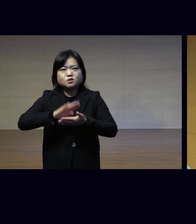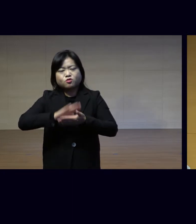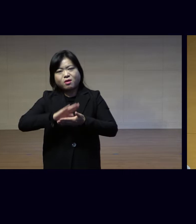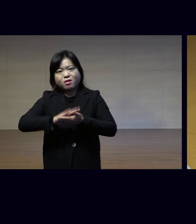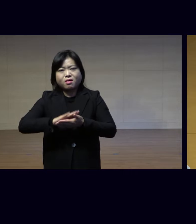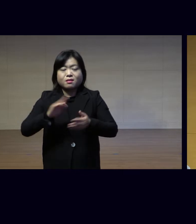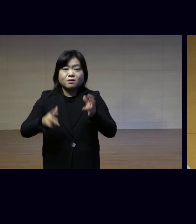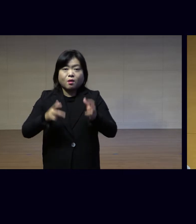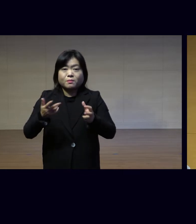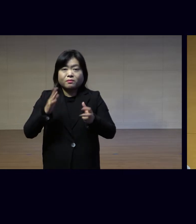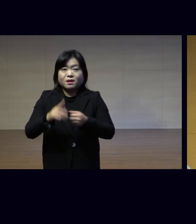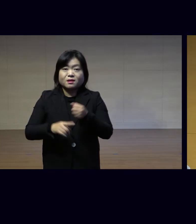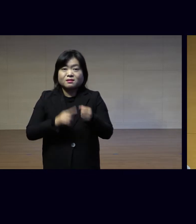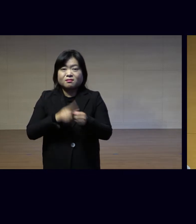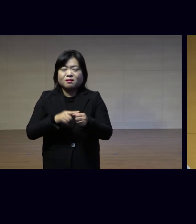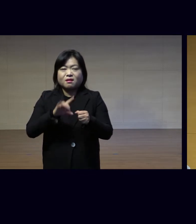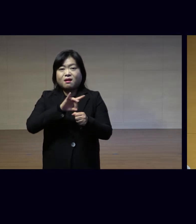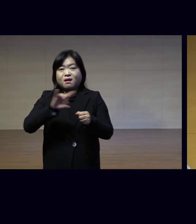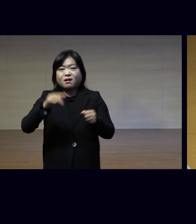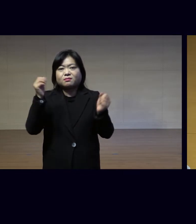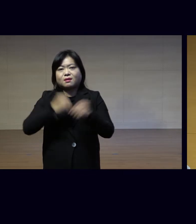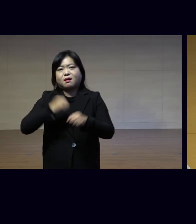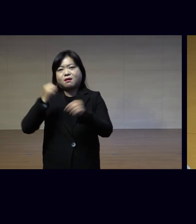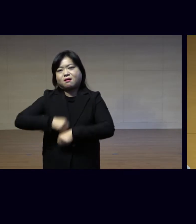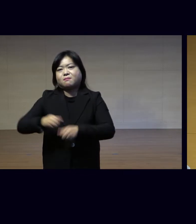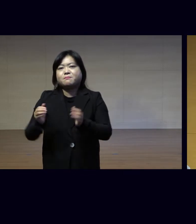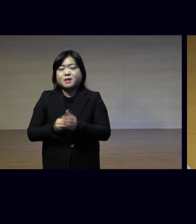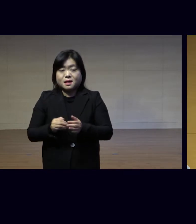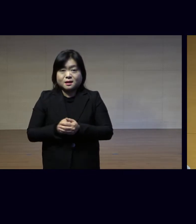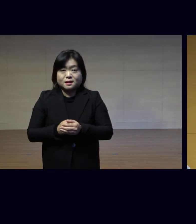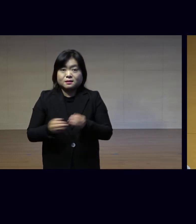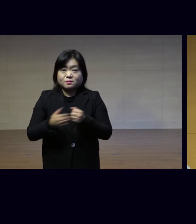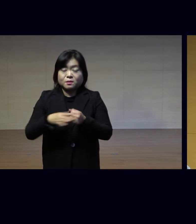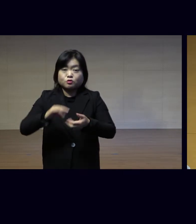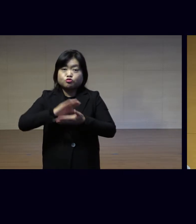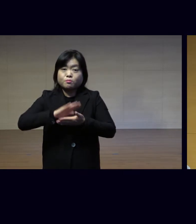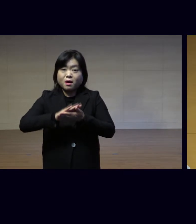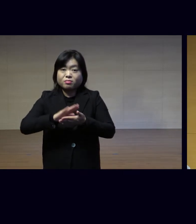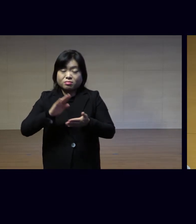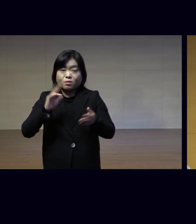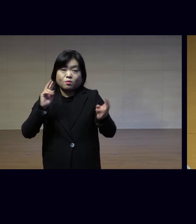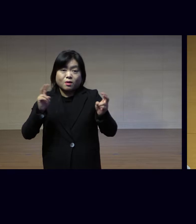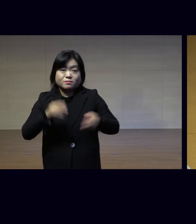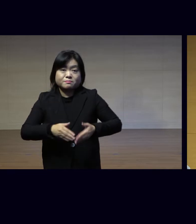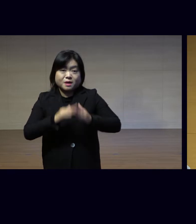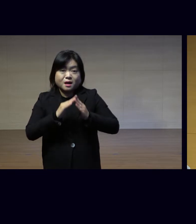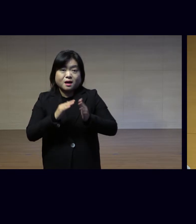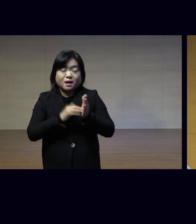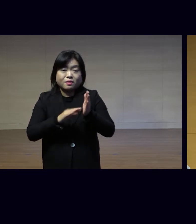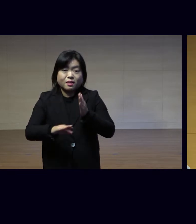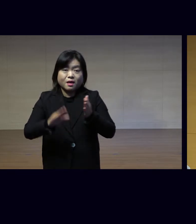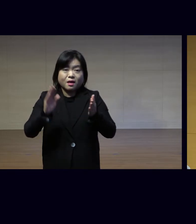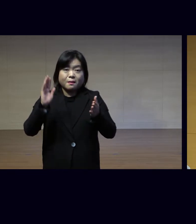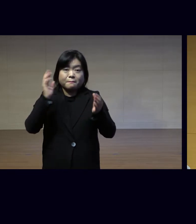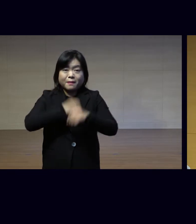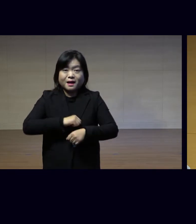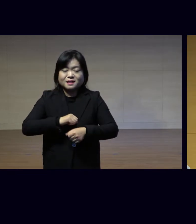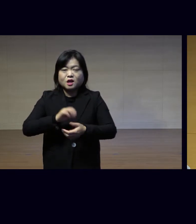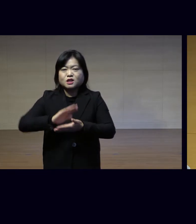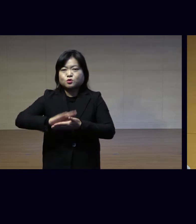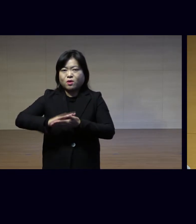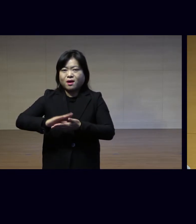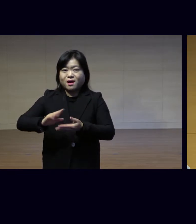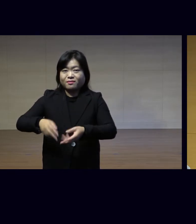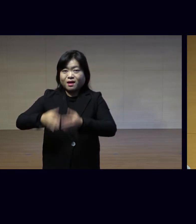근데 1년에 하나씩 하면서 다 망해요. 그러니까 처음에 출판업 한 걸 만회하려고 인쇄업 했다가 그거 망하고 그거